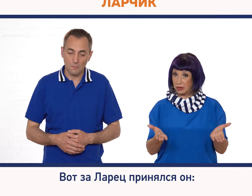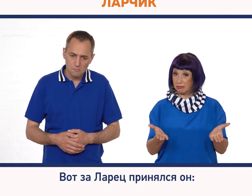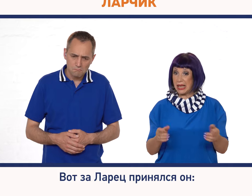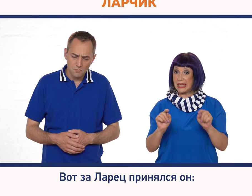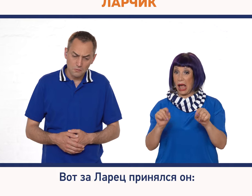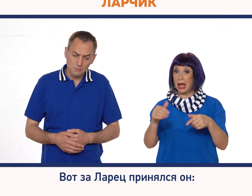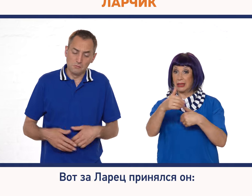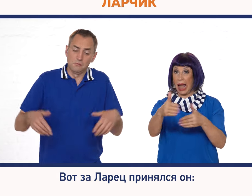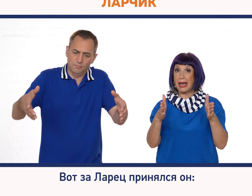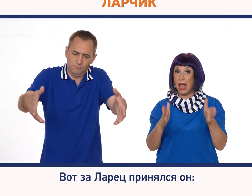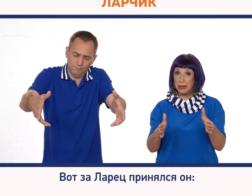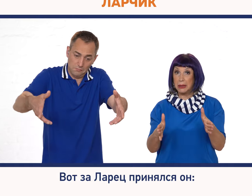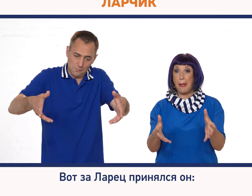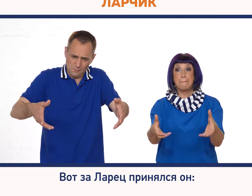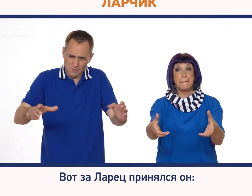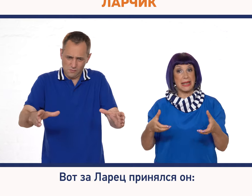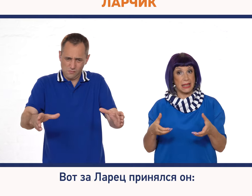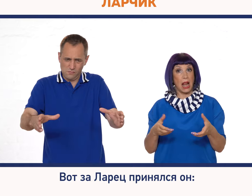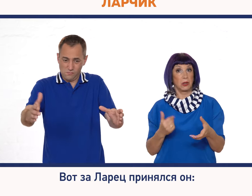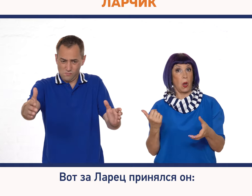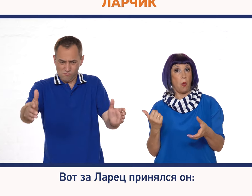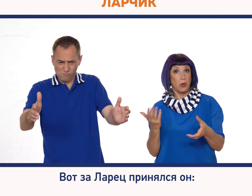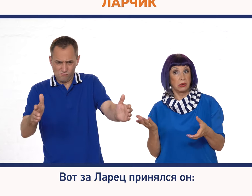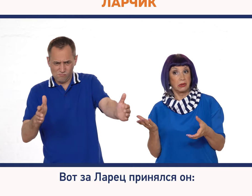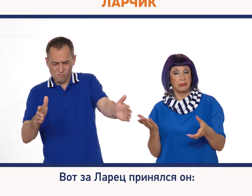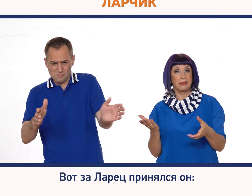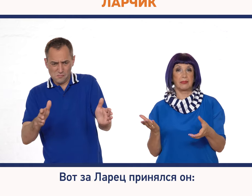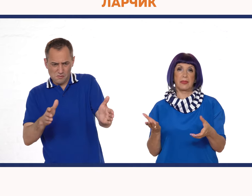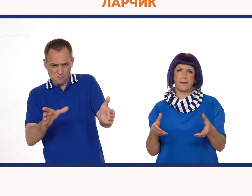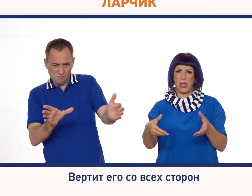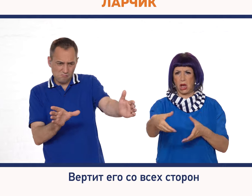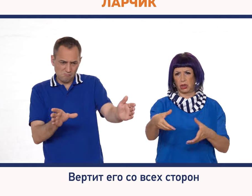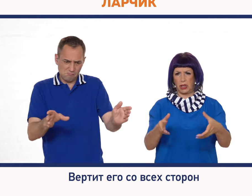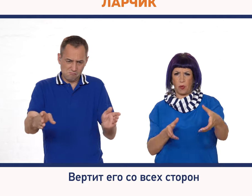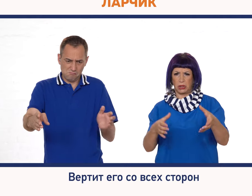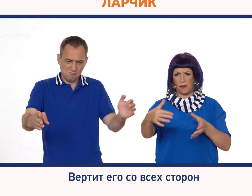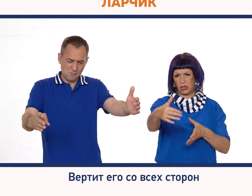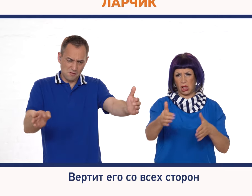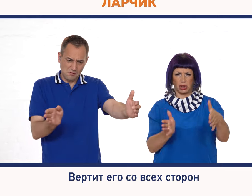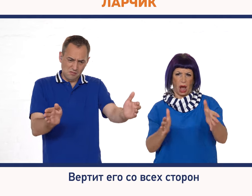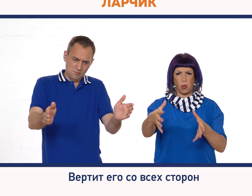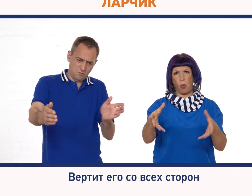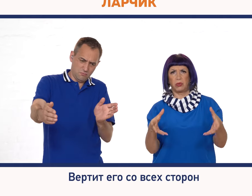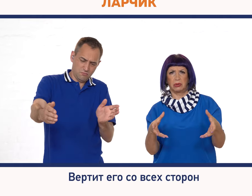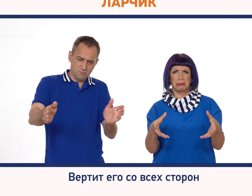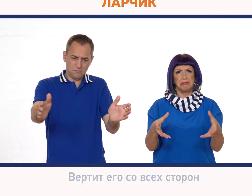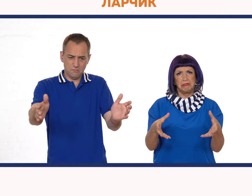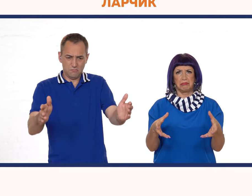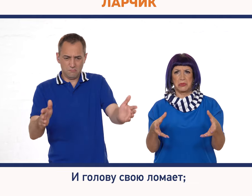Вот за ларец принялся он. Вертит его со всех